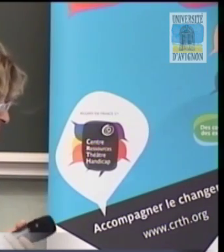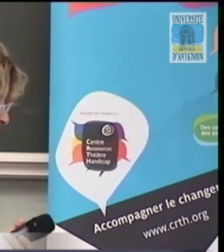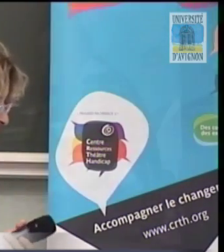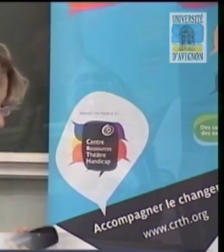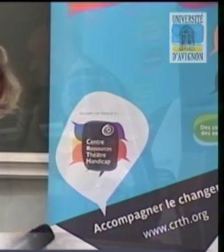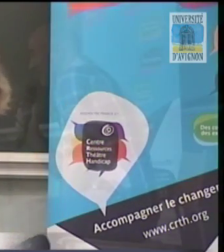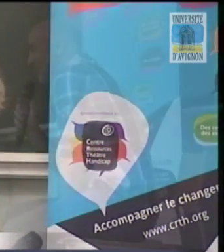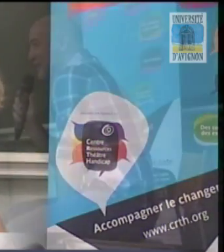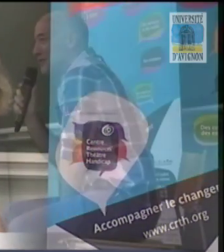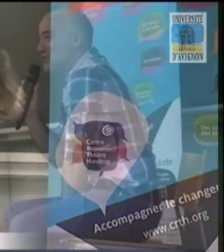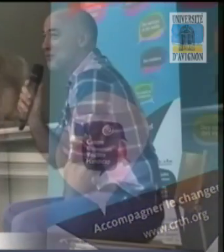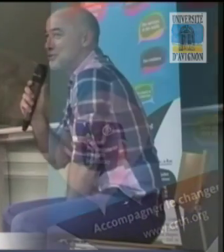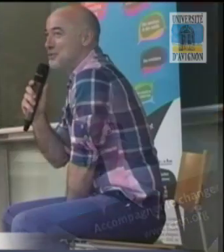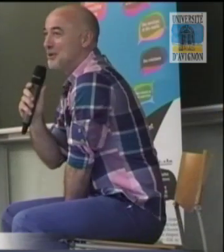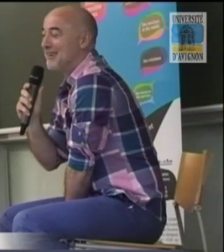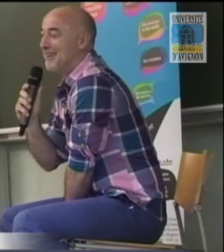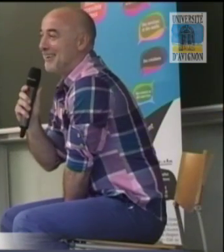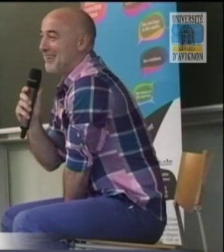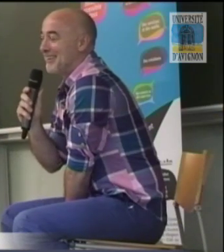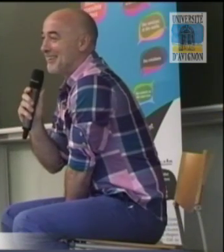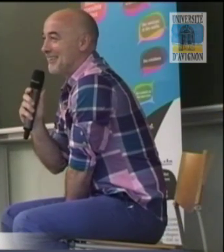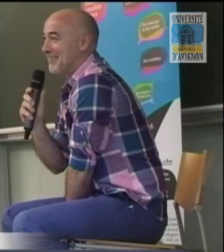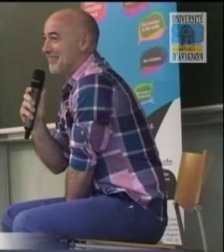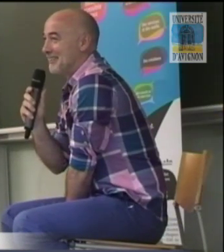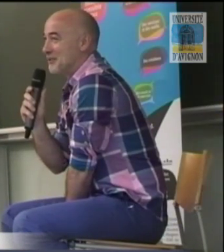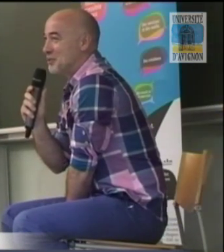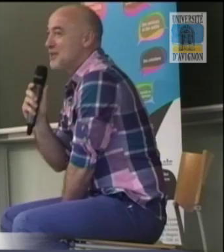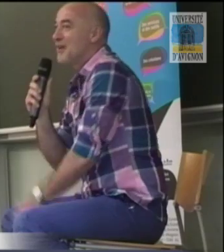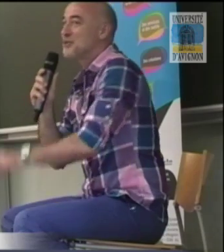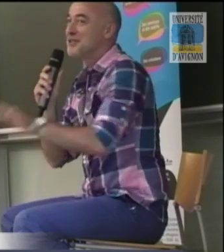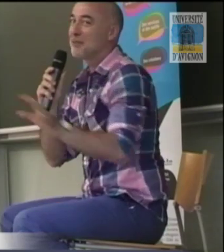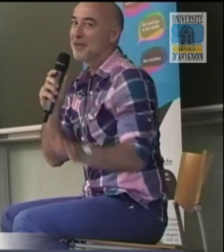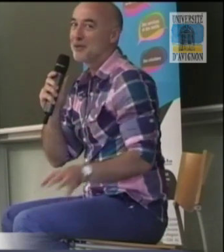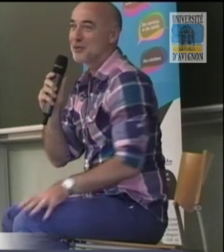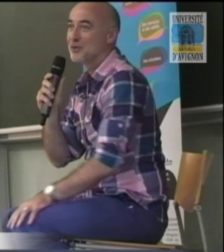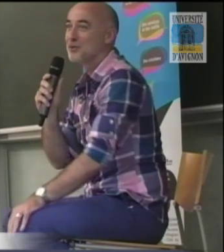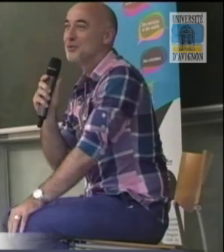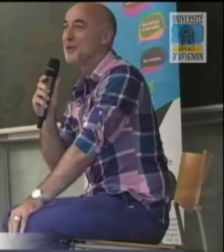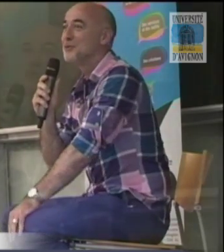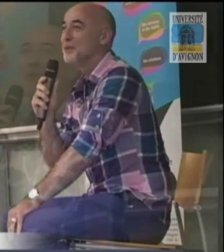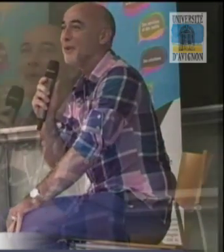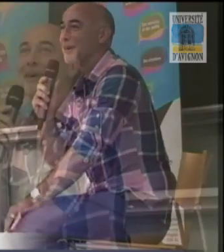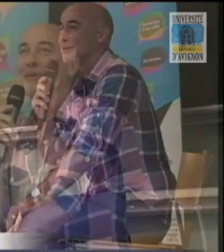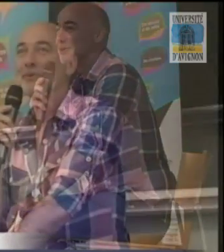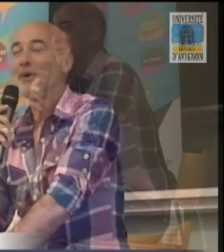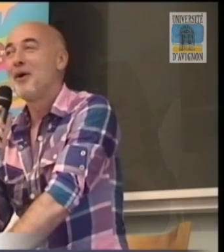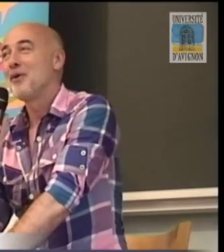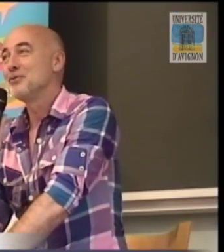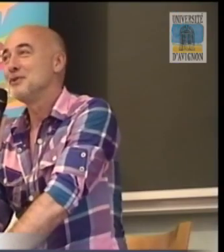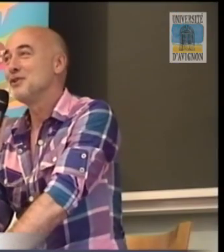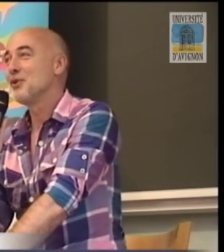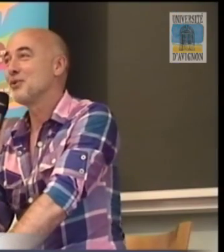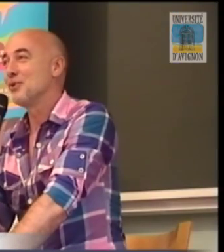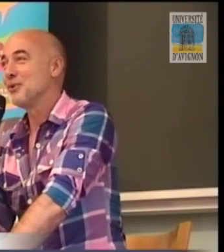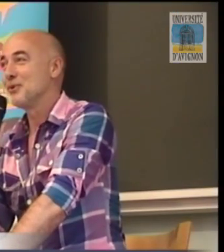Merci beaucoup. Mesdames, Messieurs, bonjour. Tout ce qui va se dire maintenant, surtout, ne l'écoutez pas en